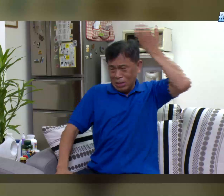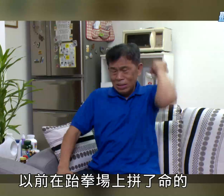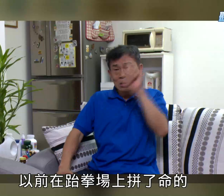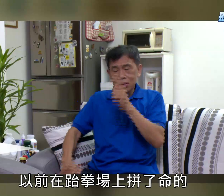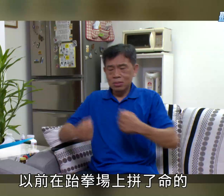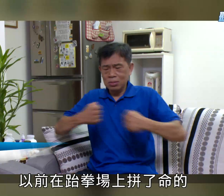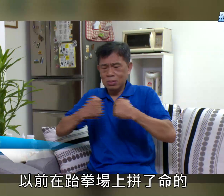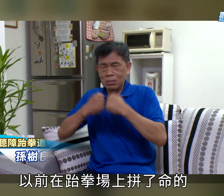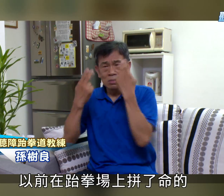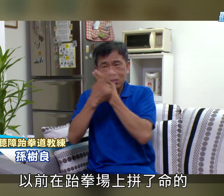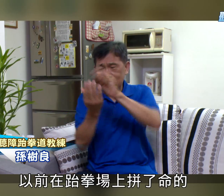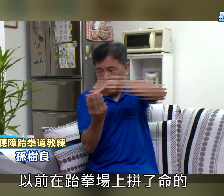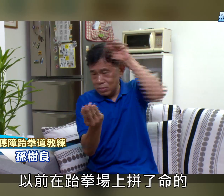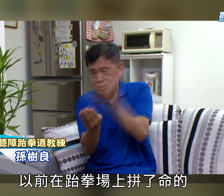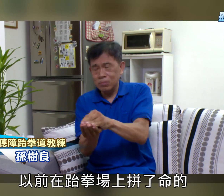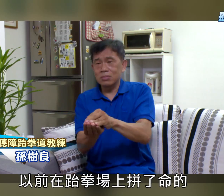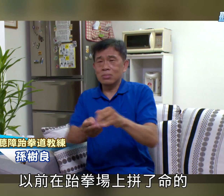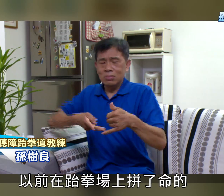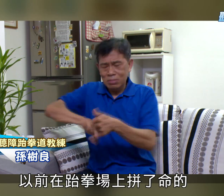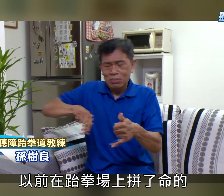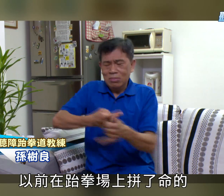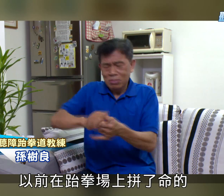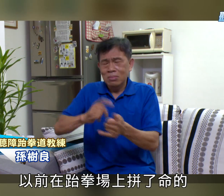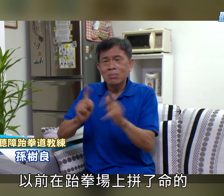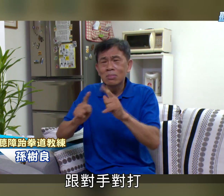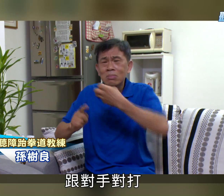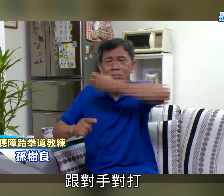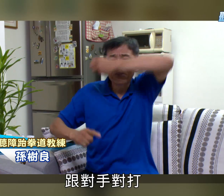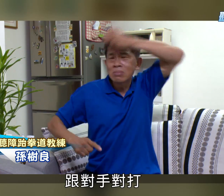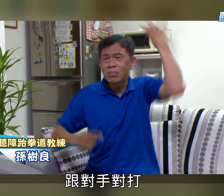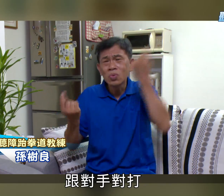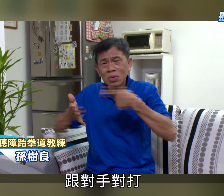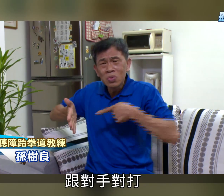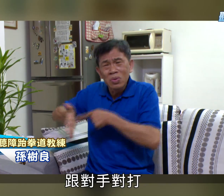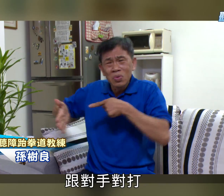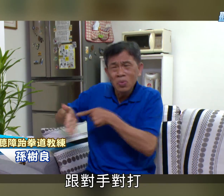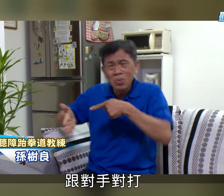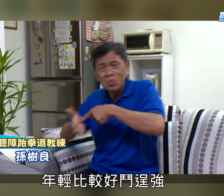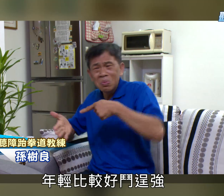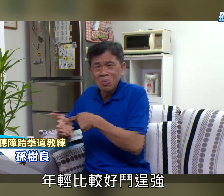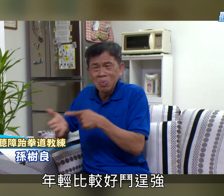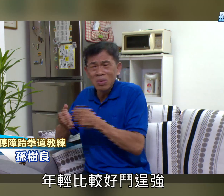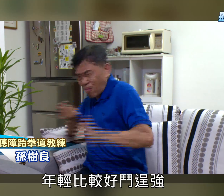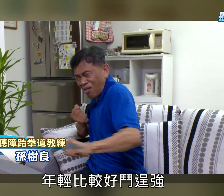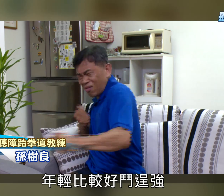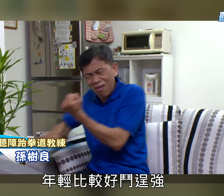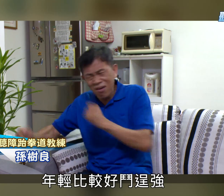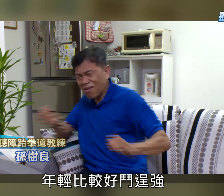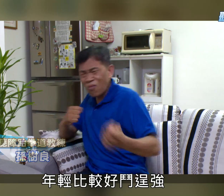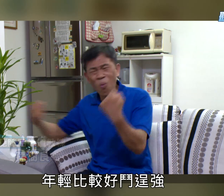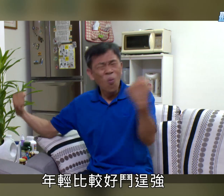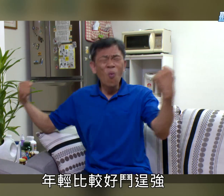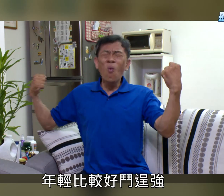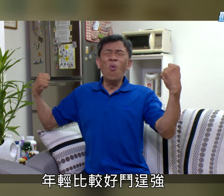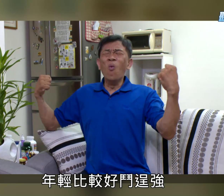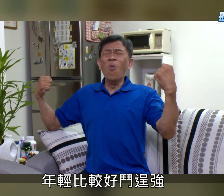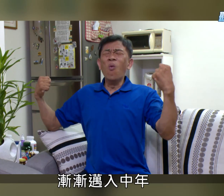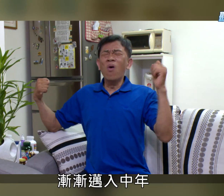以前呢，在跆拳场上拼了命的跟对手对打，年轻比较好斗逞强，渐渐